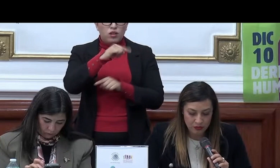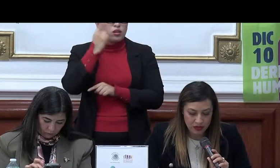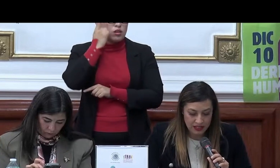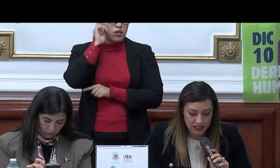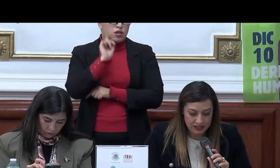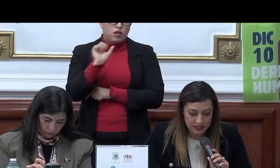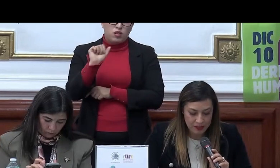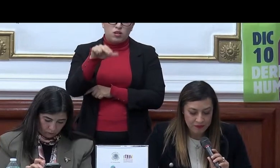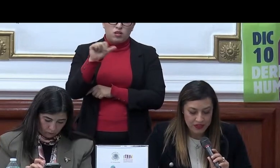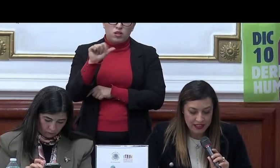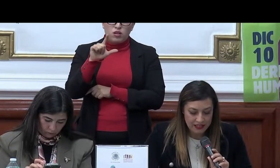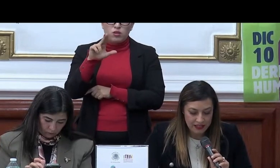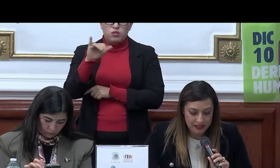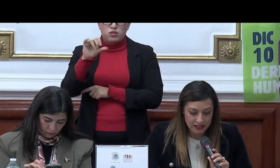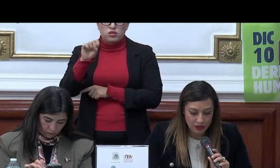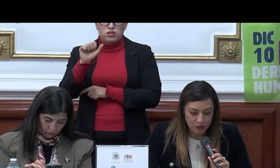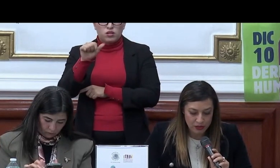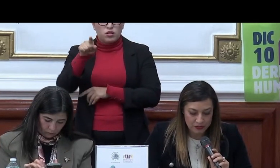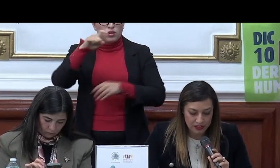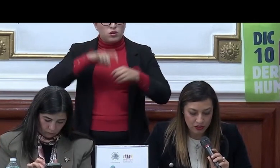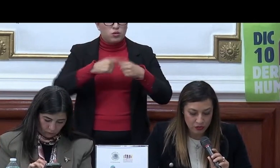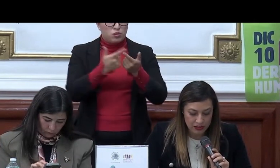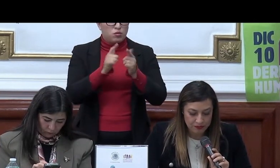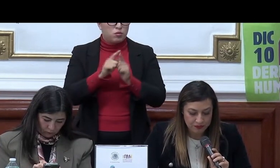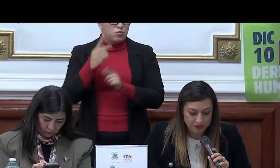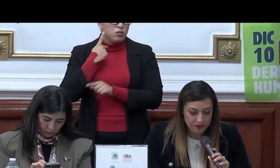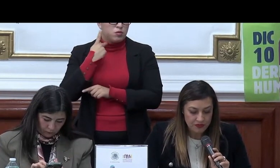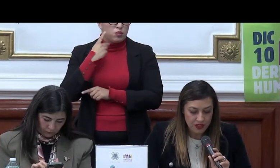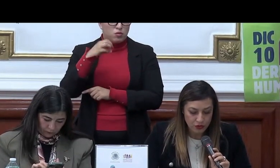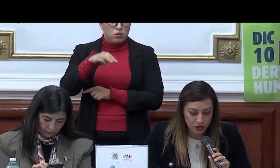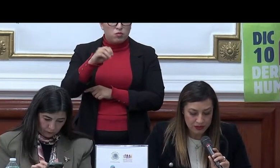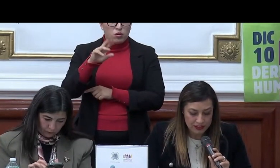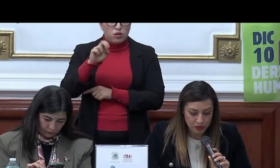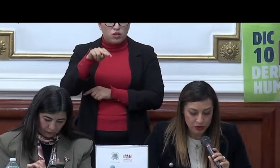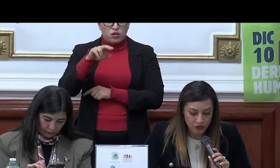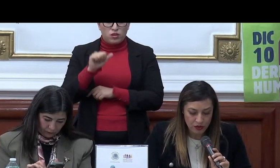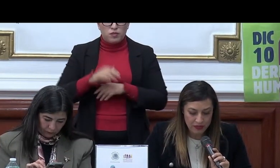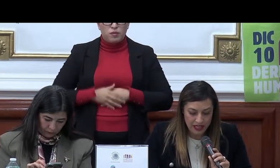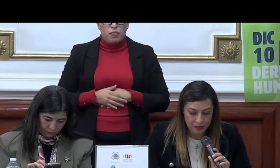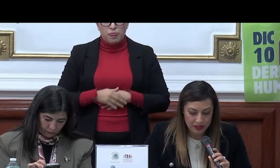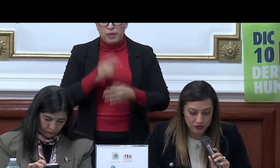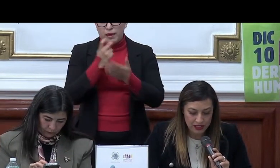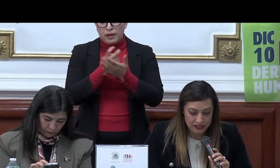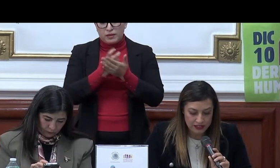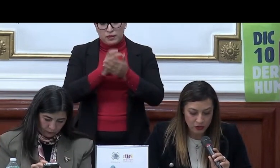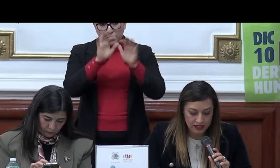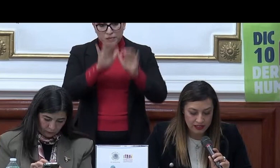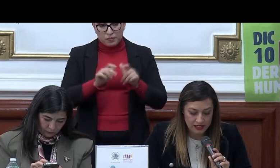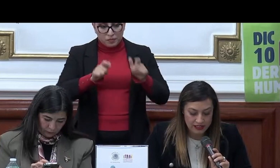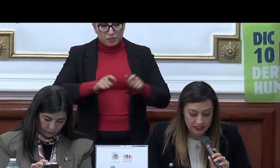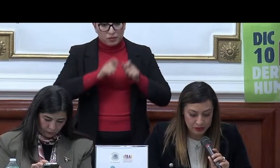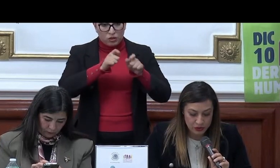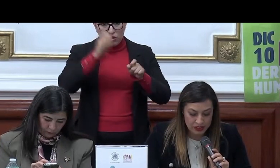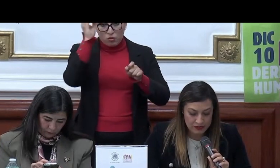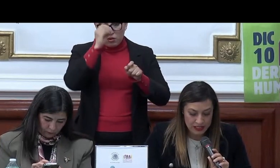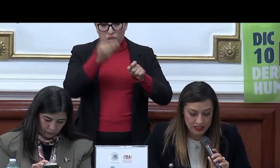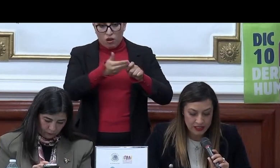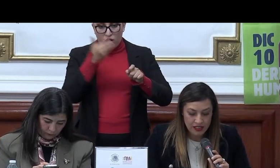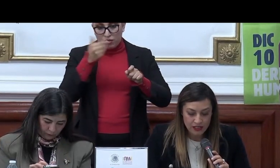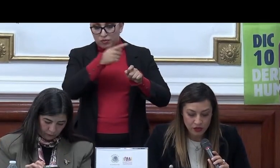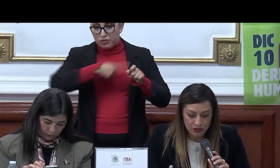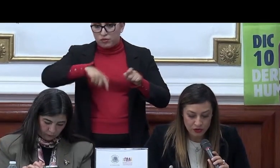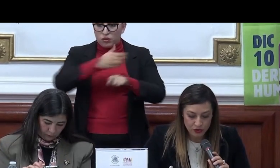Luisa Buendía García, integrante del Grupo Parlamentario de Morena. Toda vez que la opinión fue enviada para su análisis con la anticipación